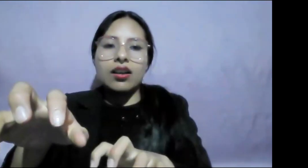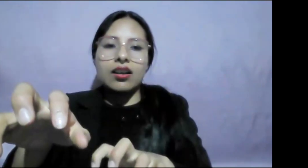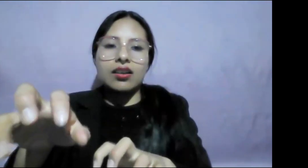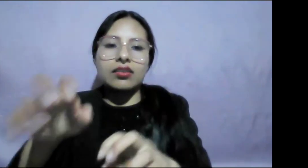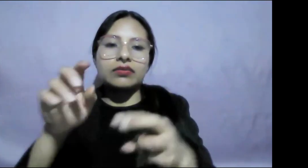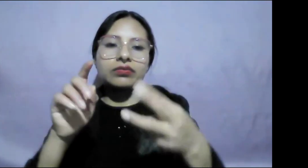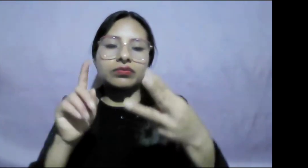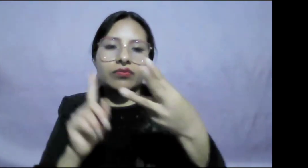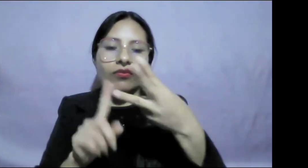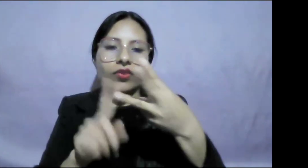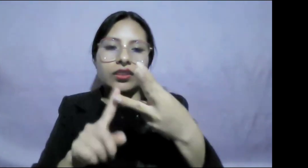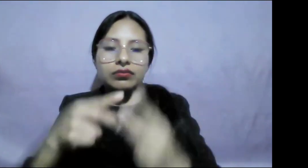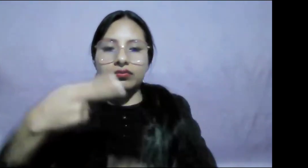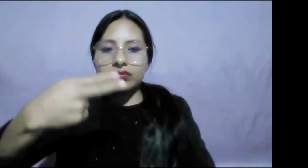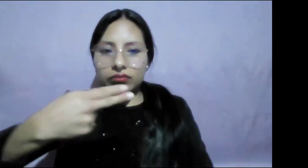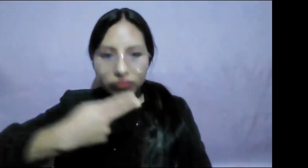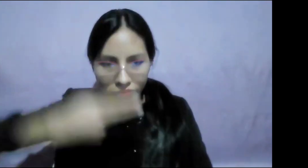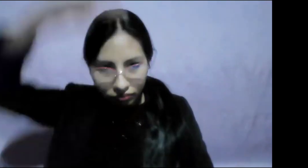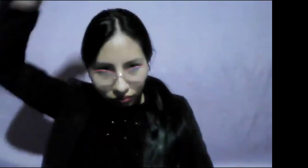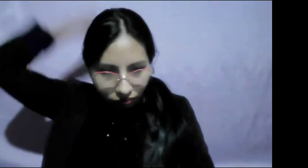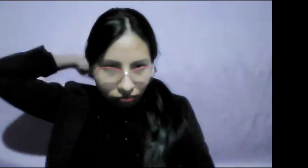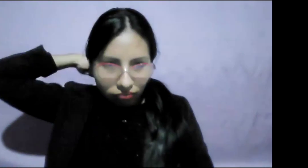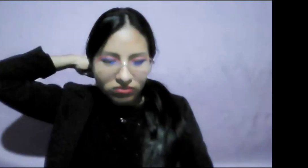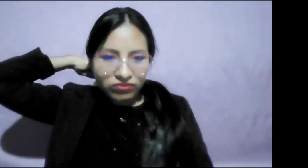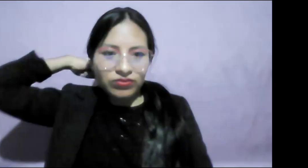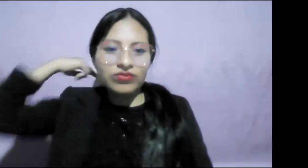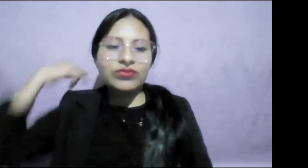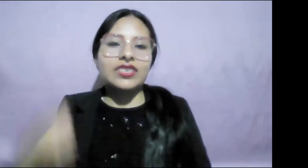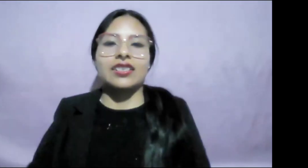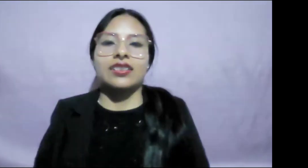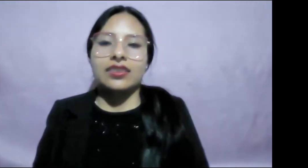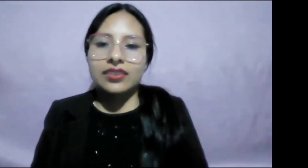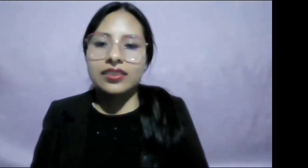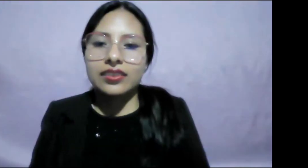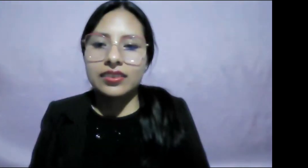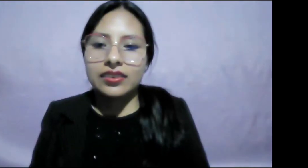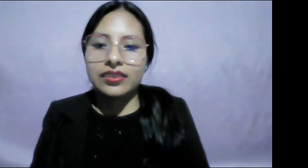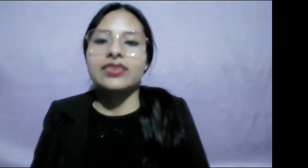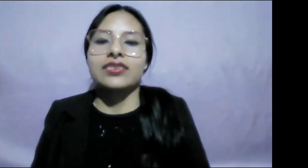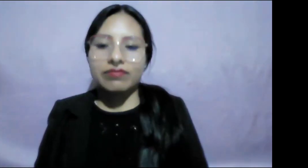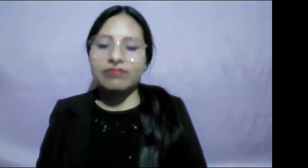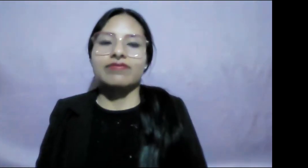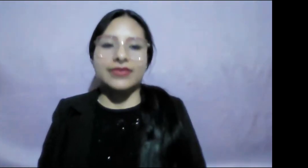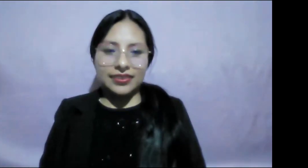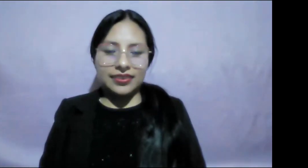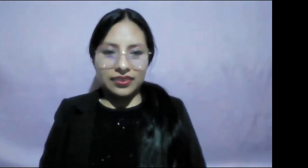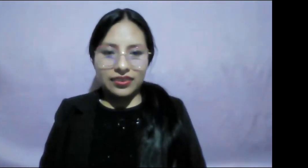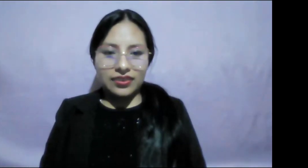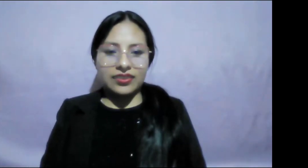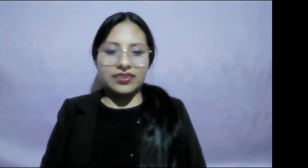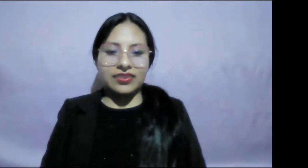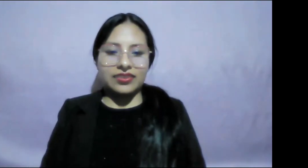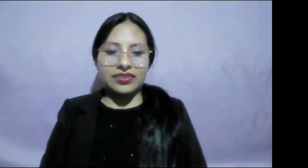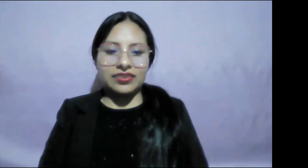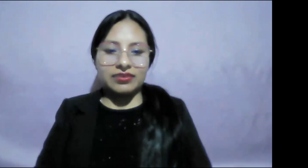dos la H antigua y tres la H hacia atrás Ajá cualquiera de